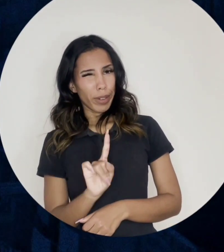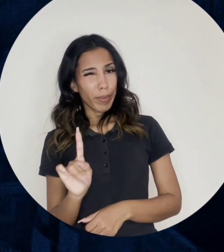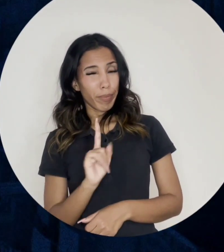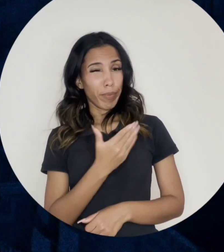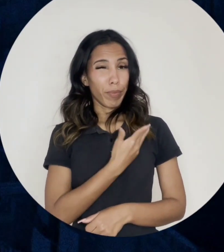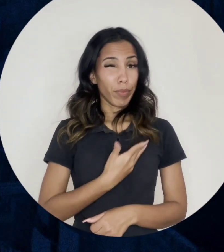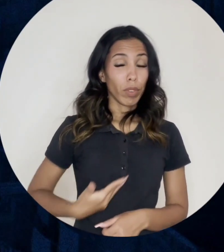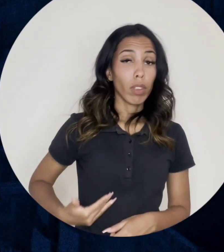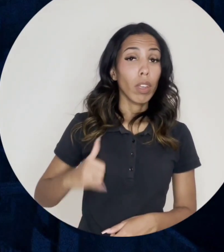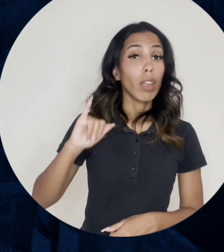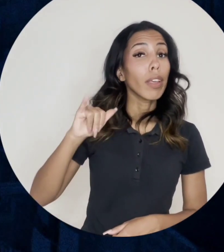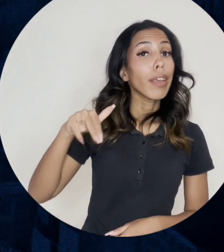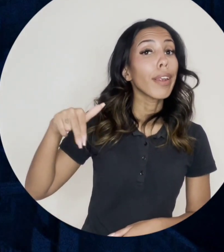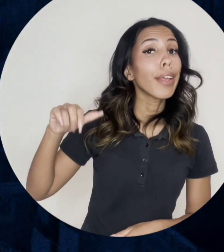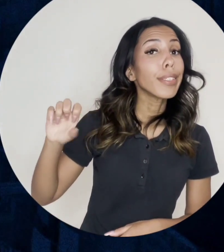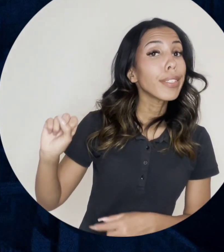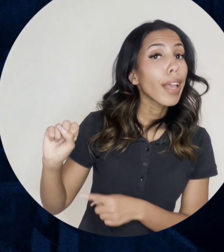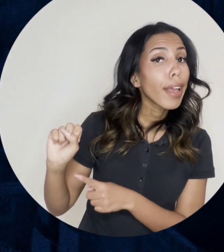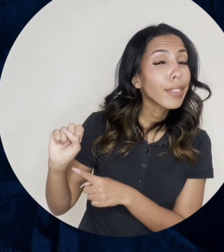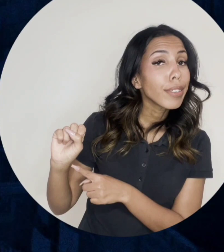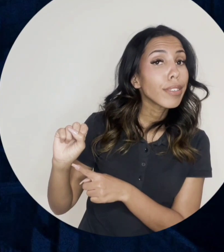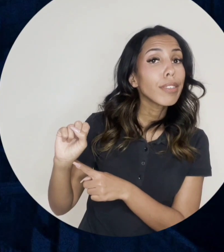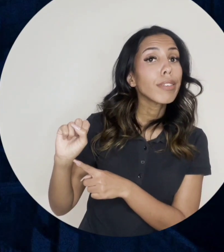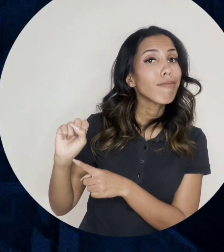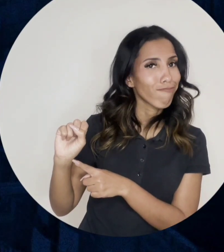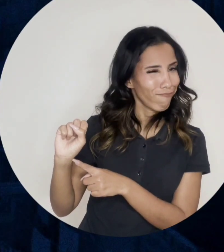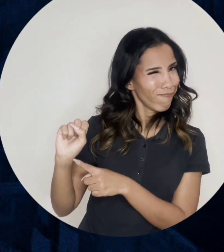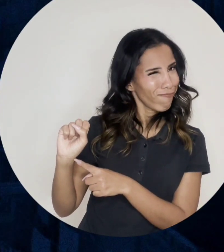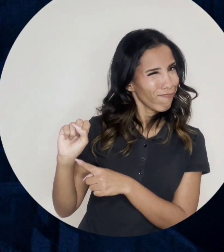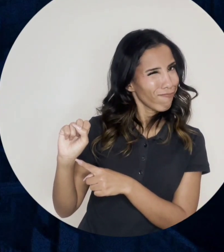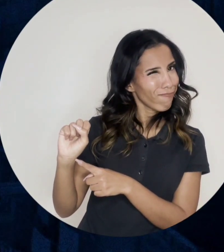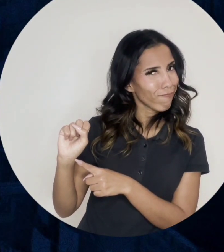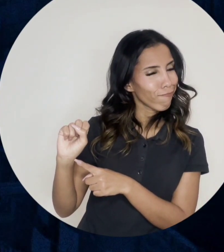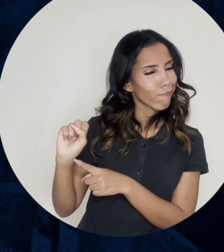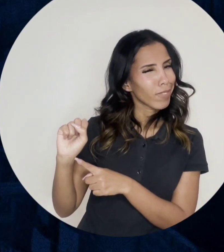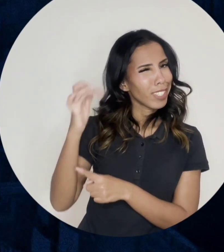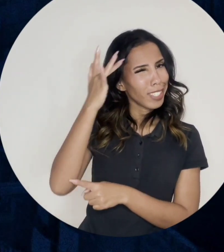o INSS, não